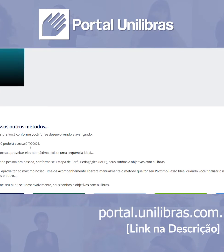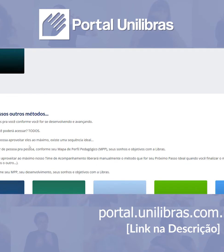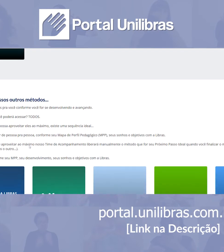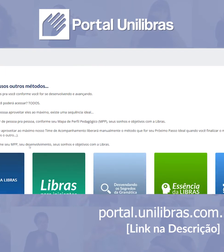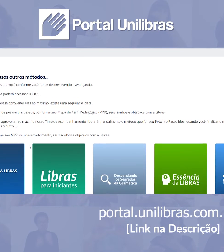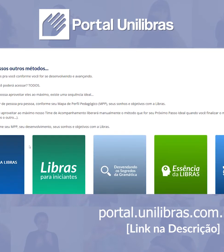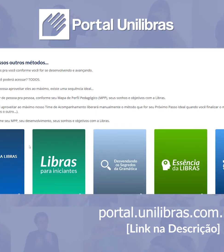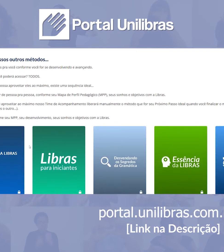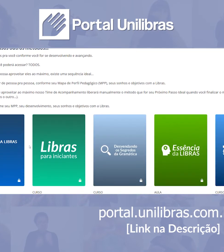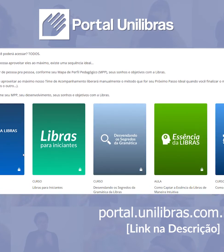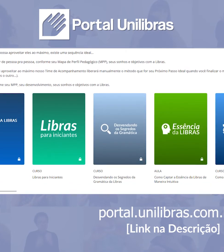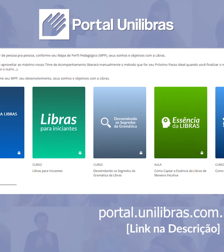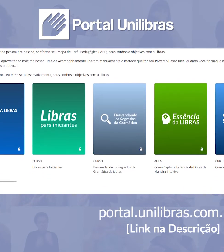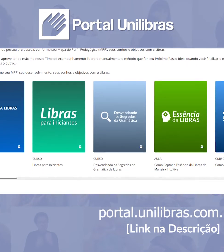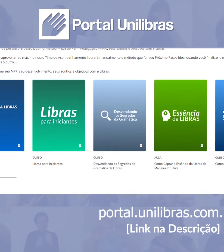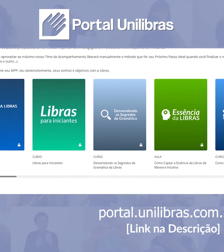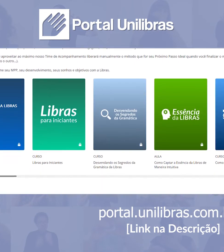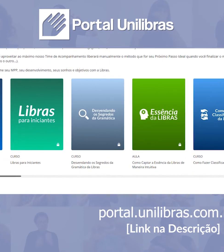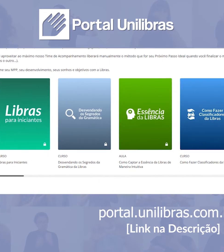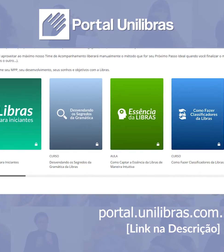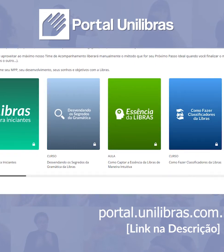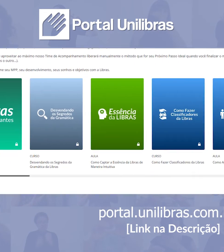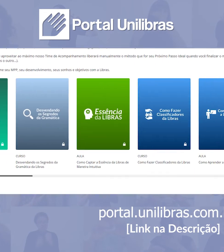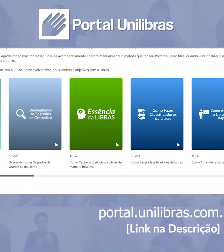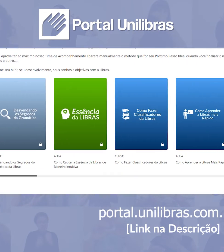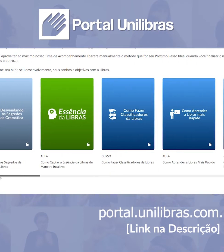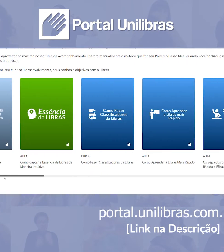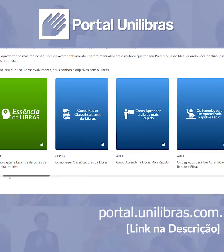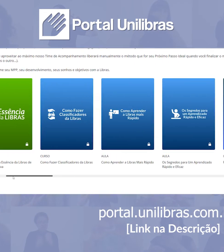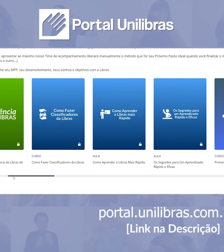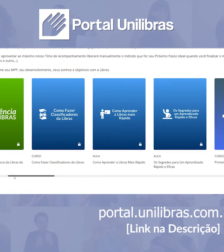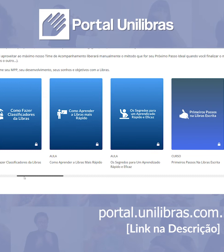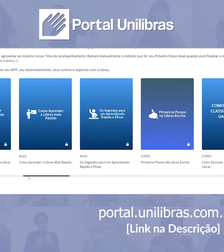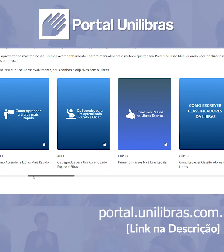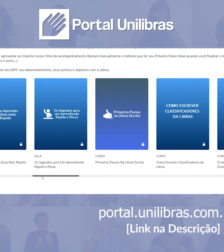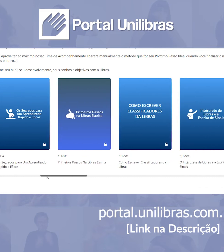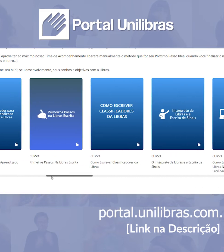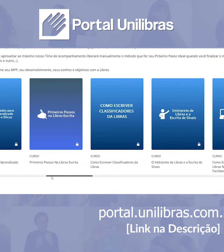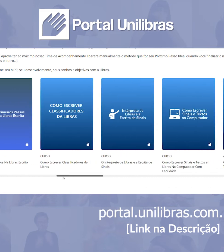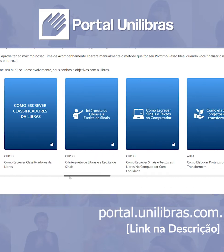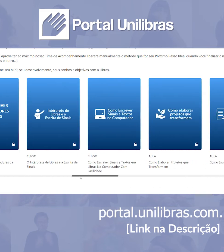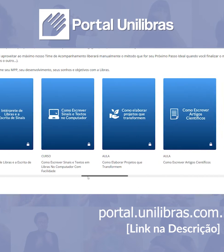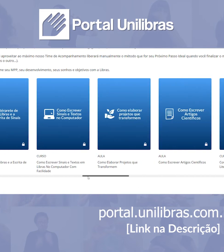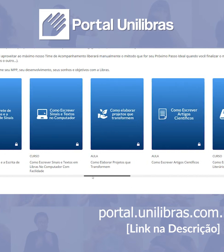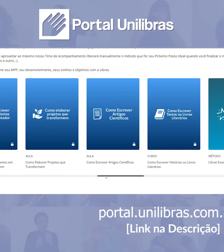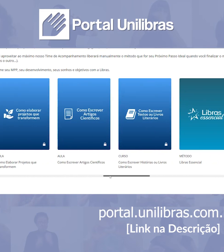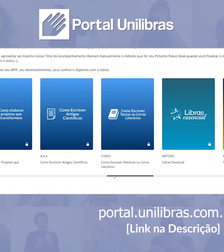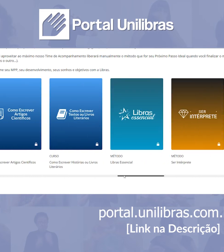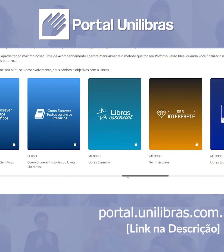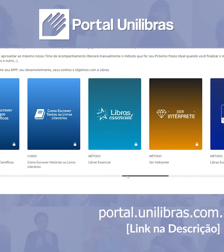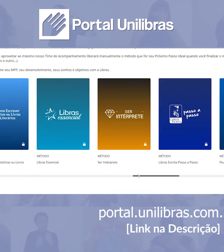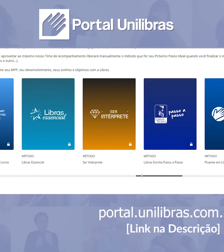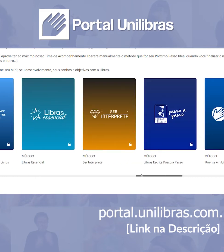da Libras dentro de um ambiente especial, um ambiente fechado, que nós chamamos de Portal Unilibras. Lá você vai ter o